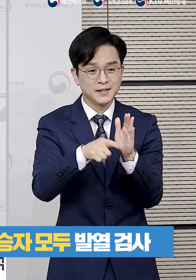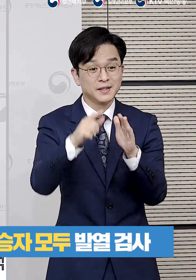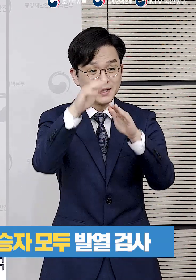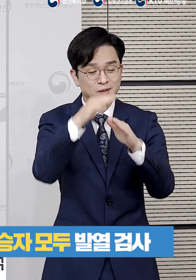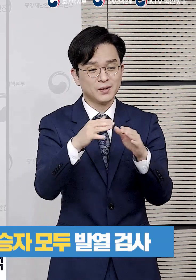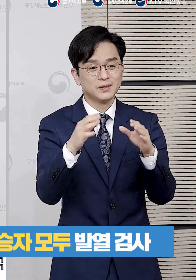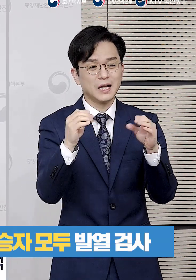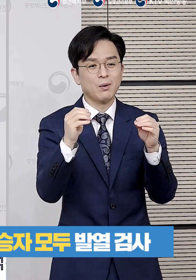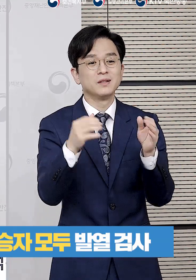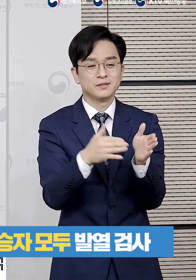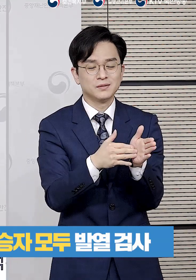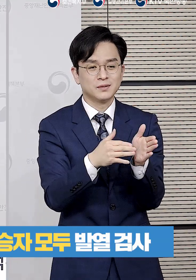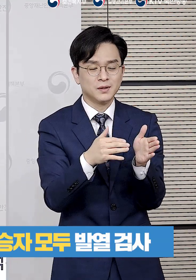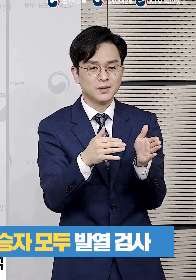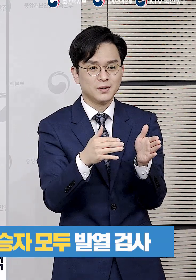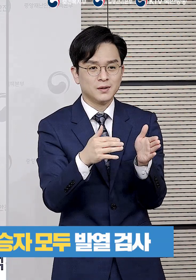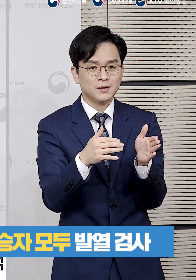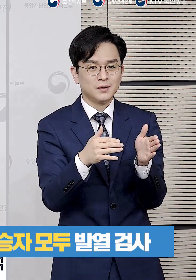해외로부터 유입하는